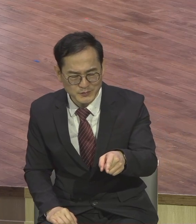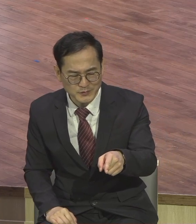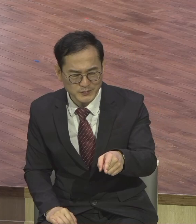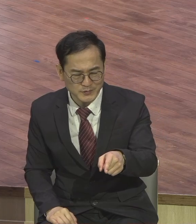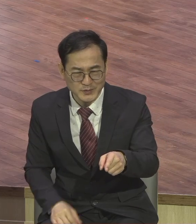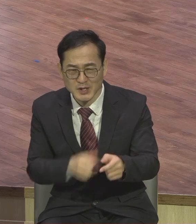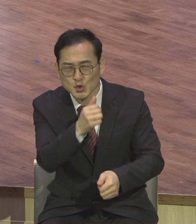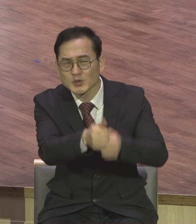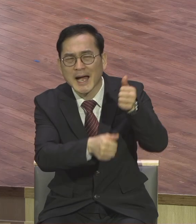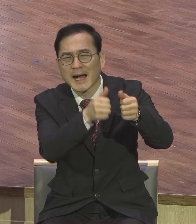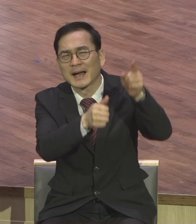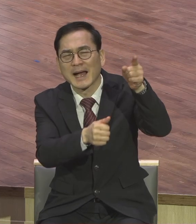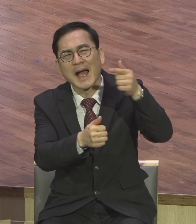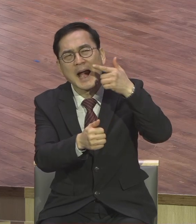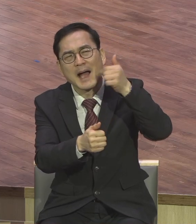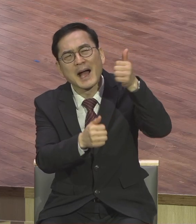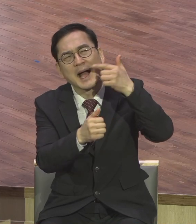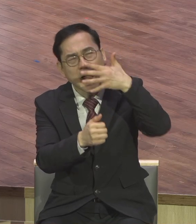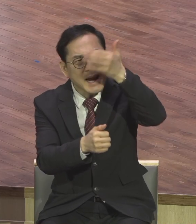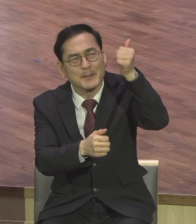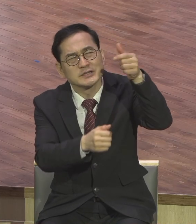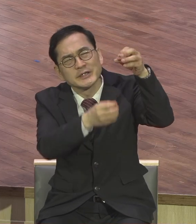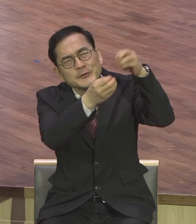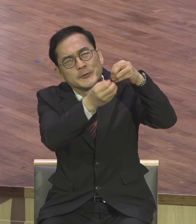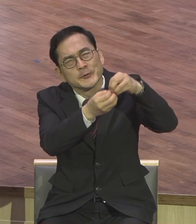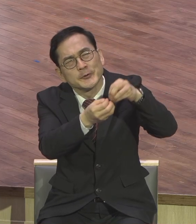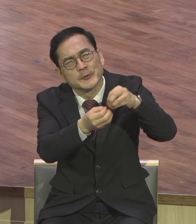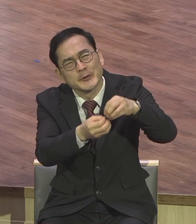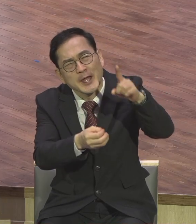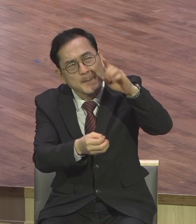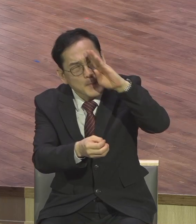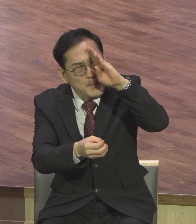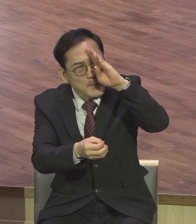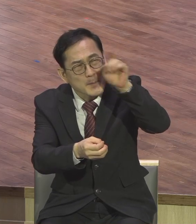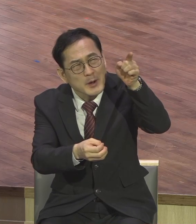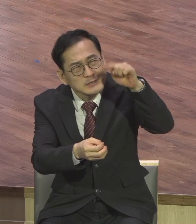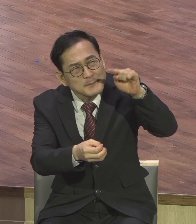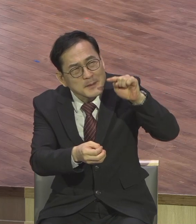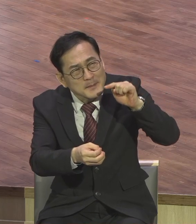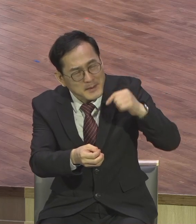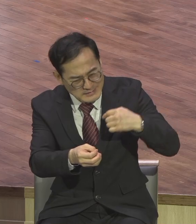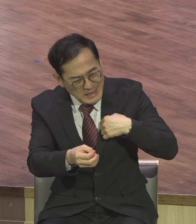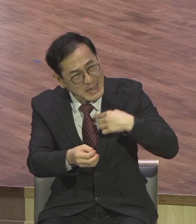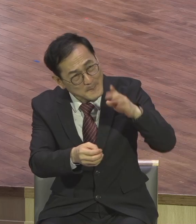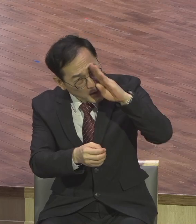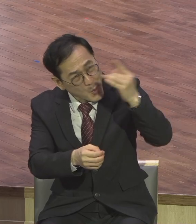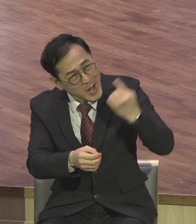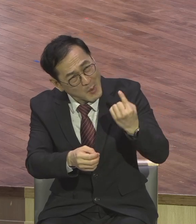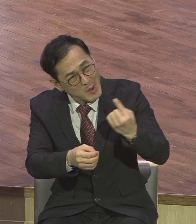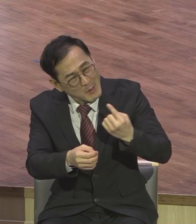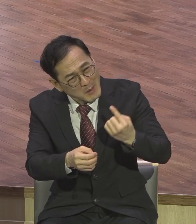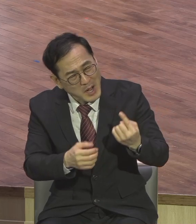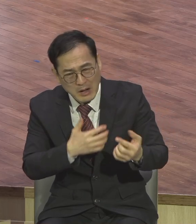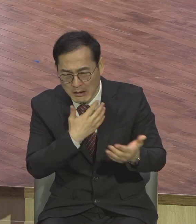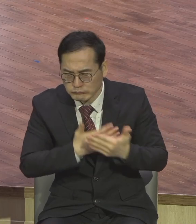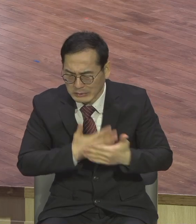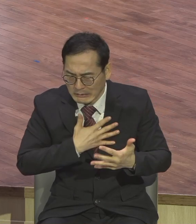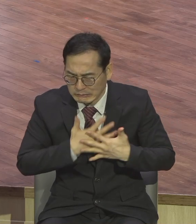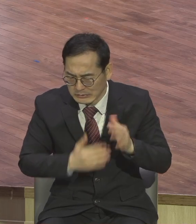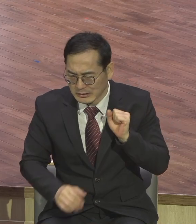우리 조상 때부터 우리 아버지가 우리 할아버지가 이 병에 죽었는데 불안해가지고 이 꽉 잡혀있어. 병에 잡혀있어.